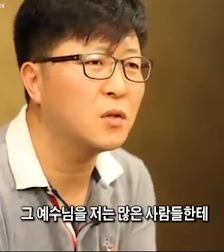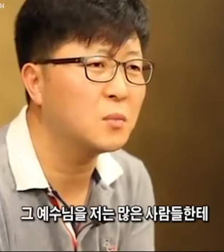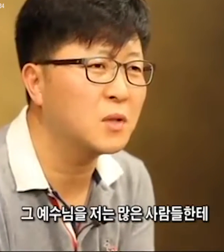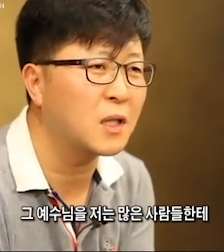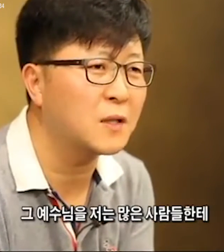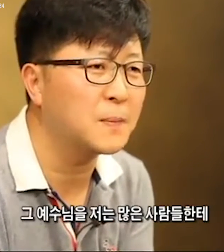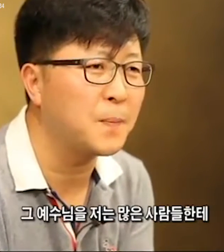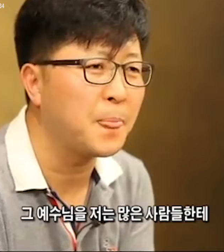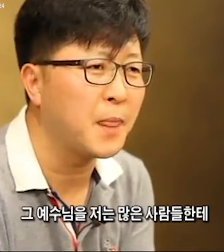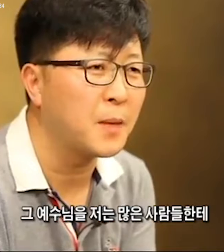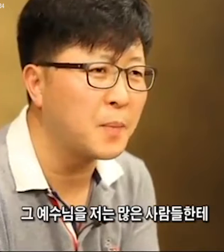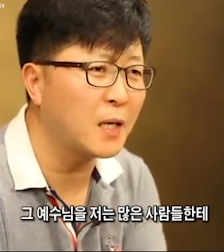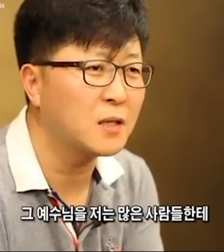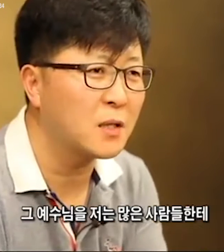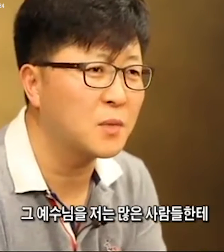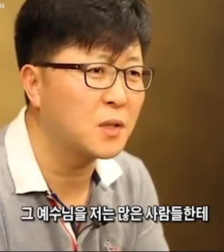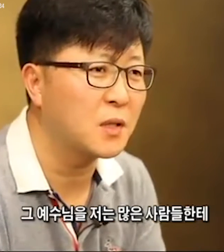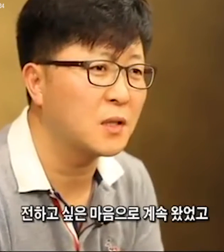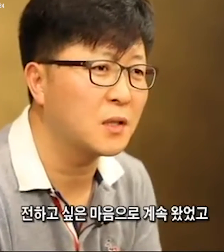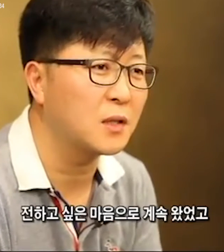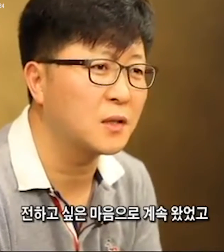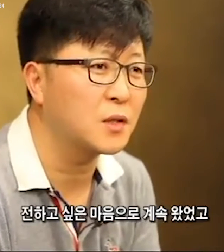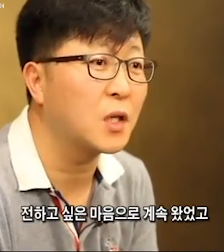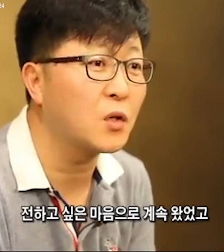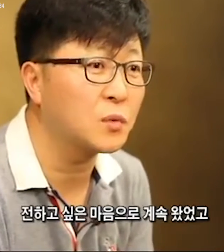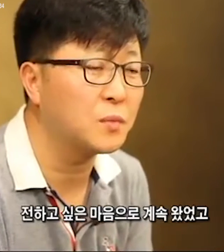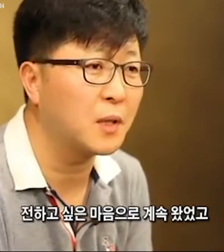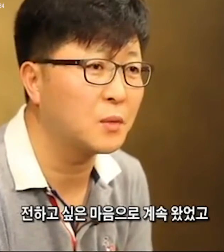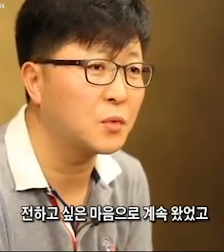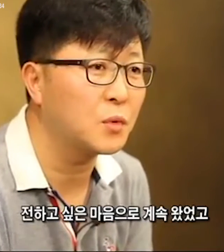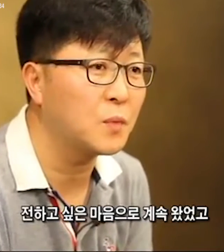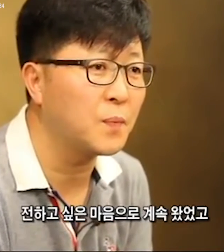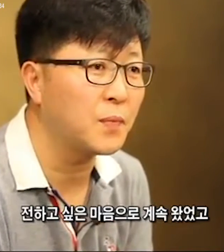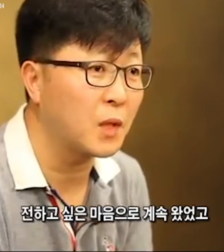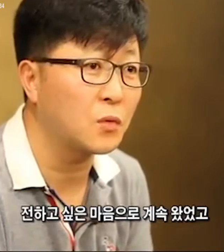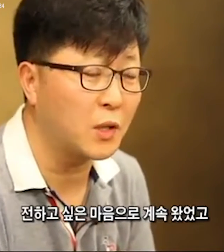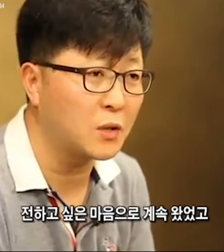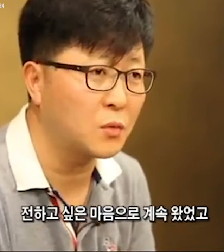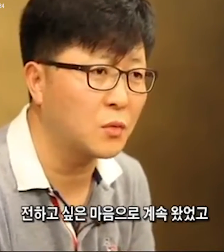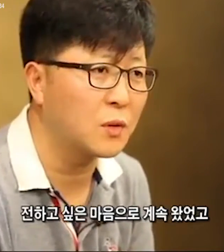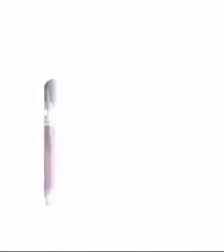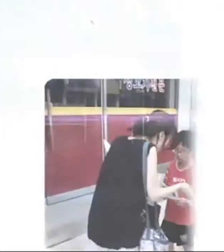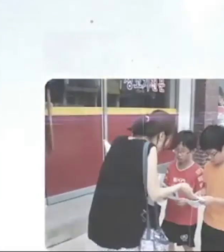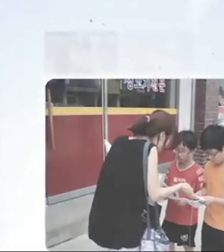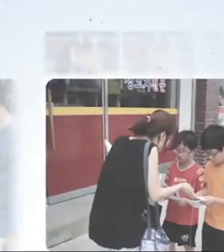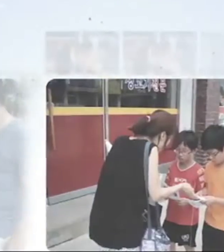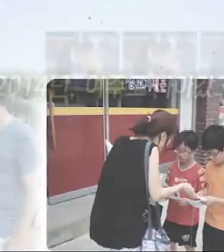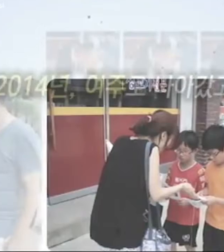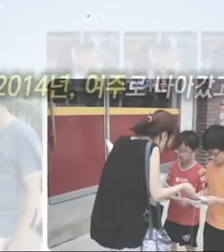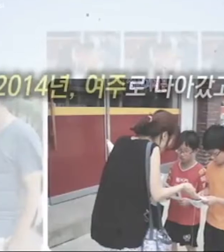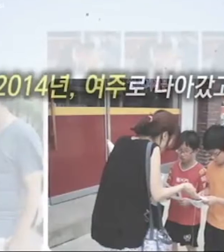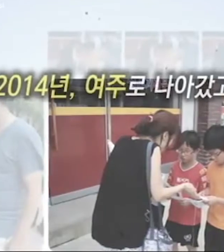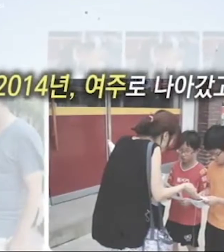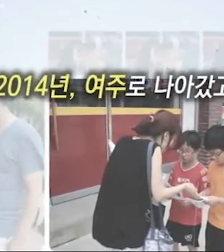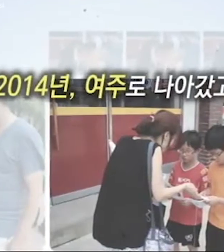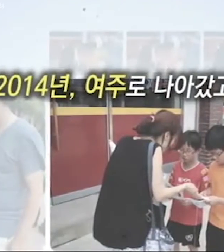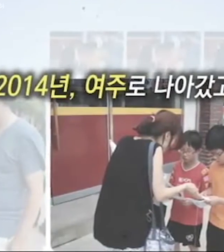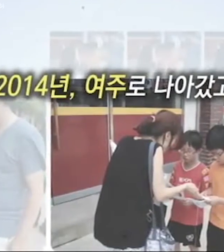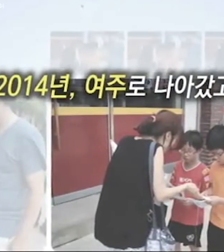그러니까 그 예수님을 나는 많은 사람들한테 이제 전하고 싶은 마음으로 계속 왔었고,